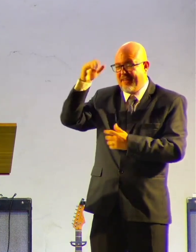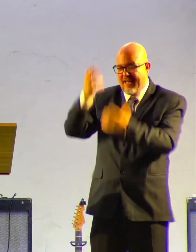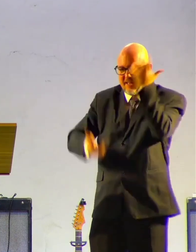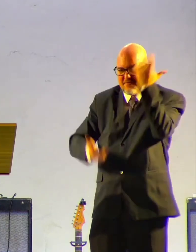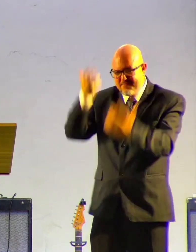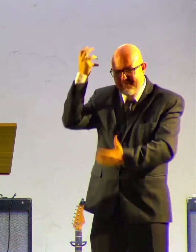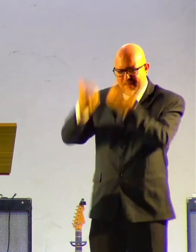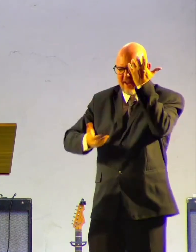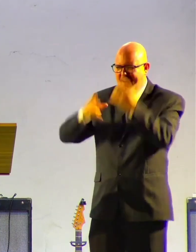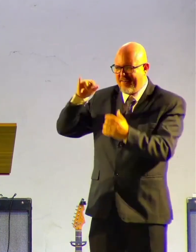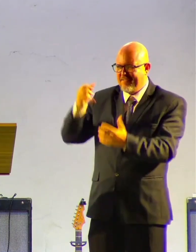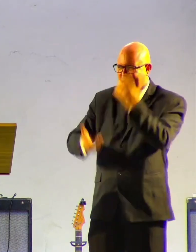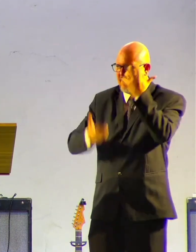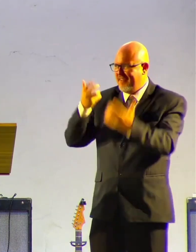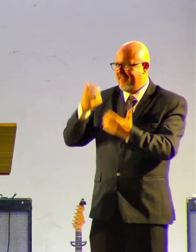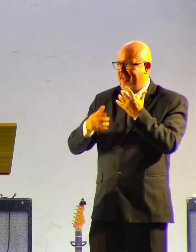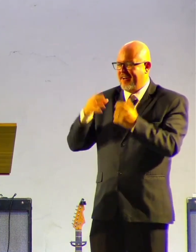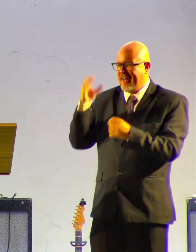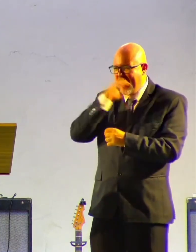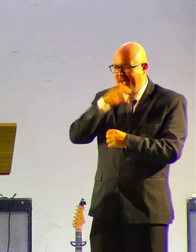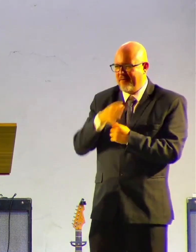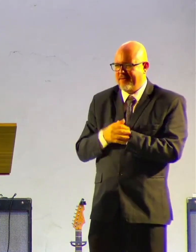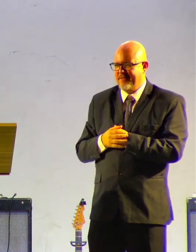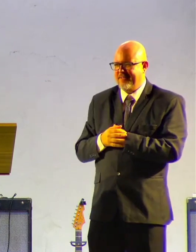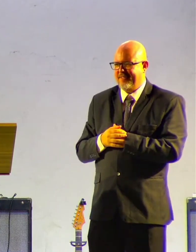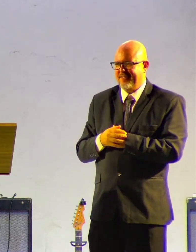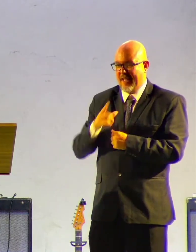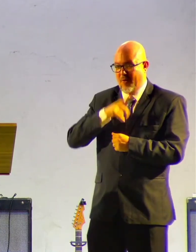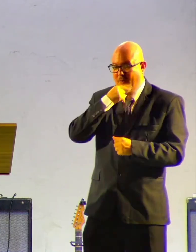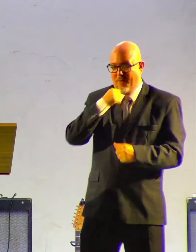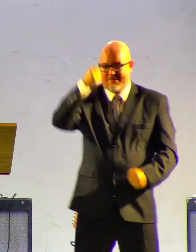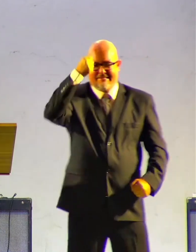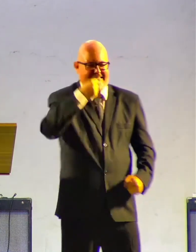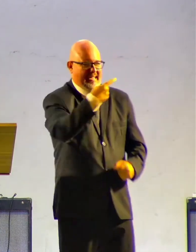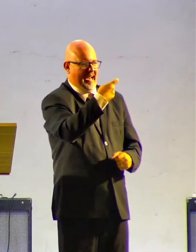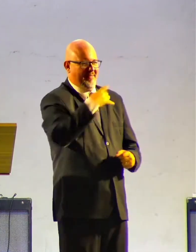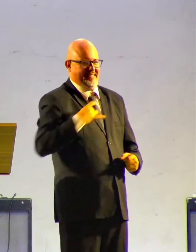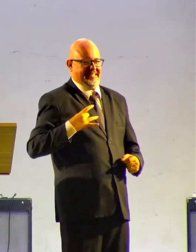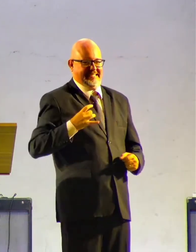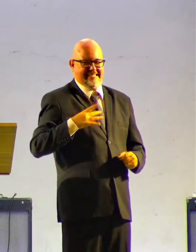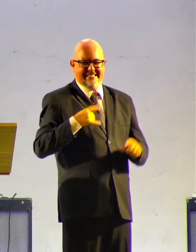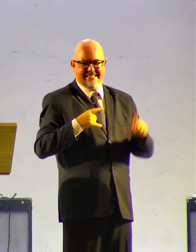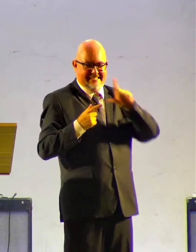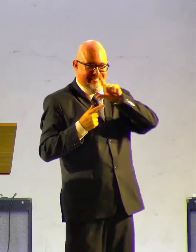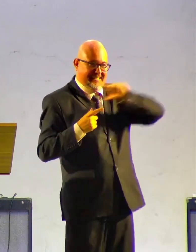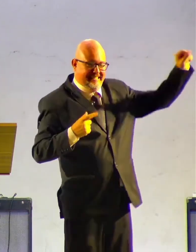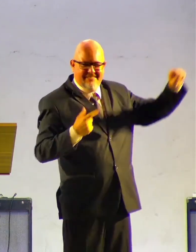para o inferno, e até logo, e sair rápido, porque o homem estava com a metralhadora na mão.